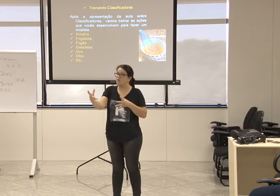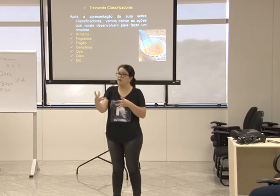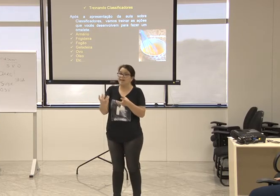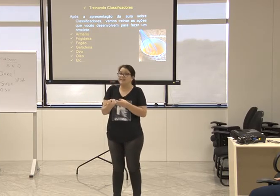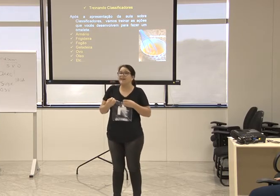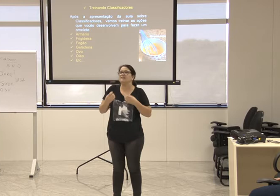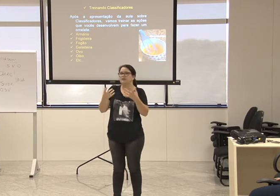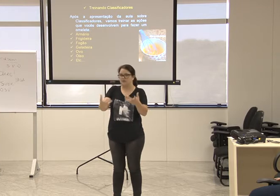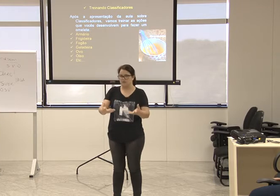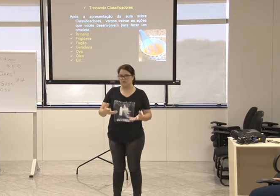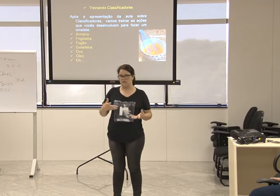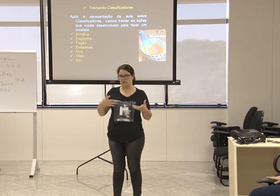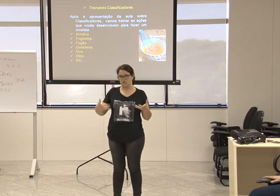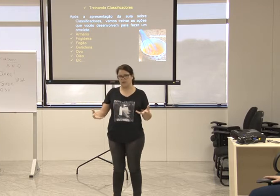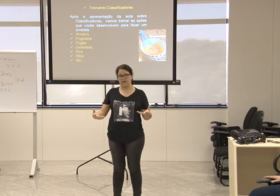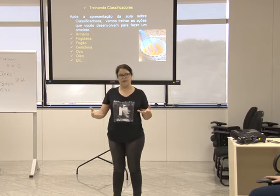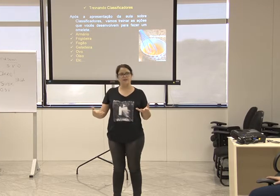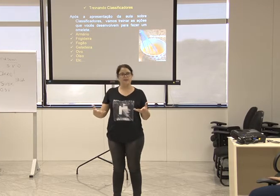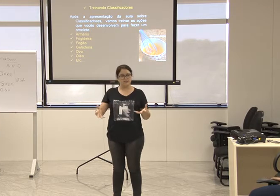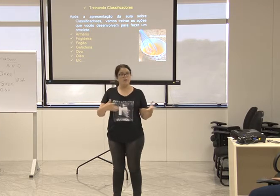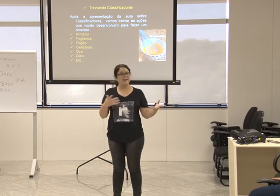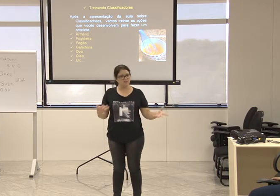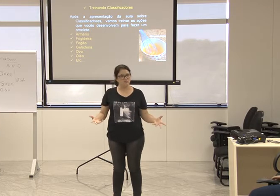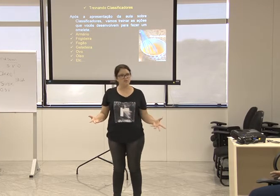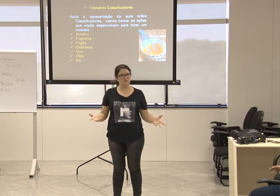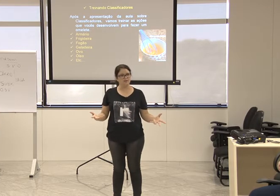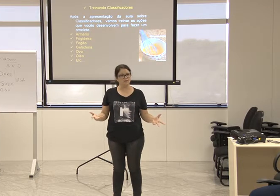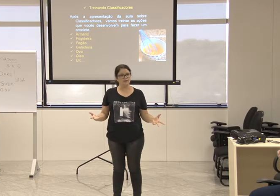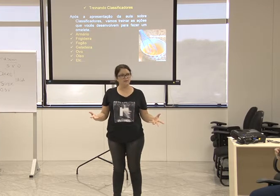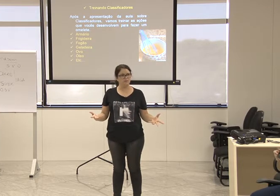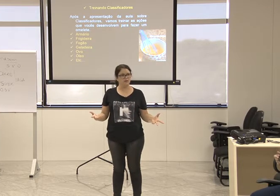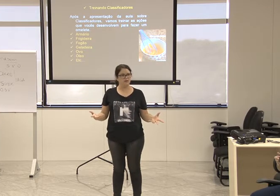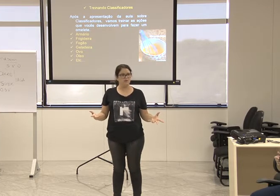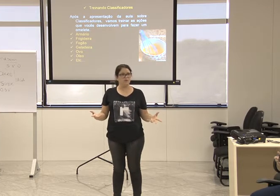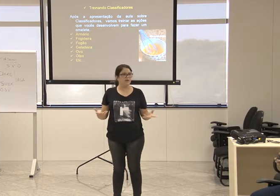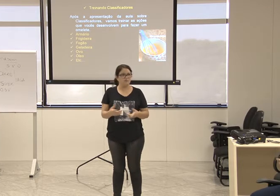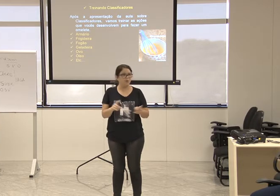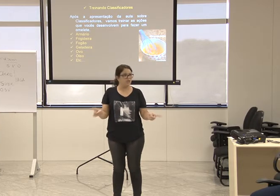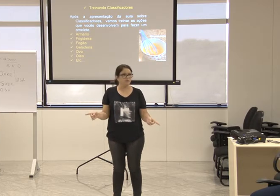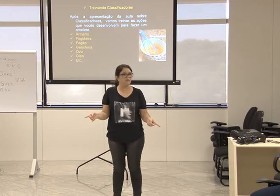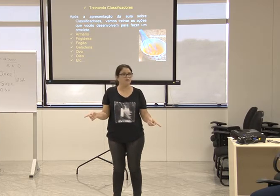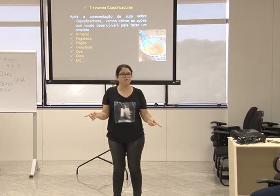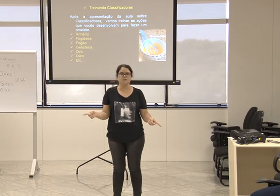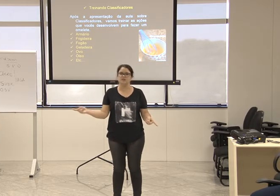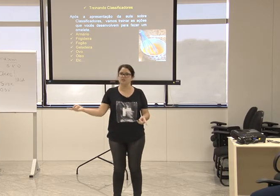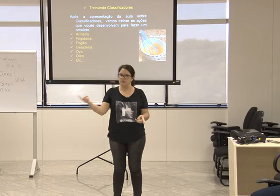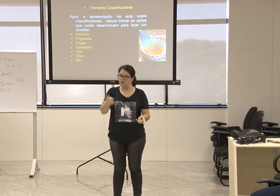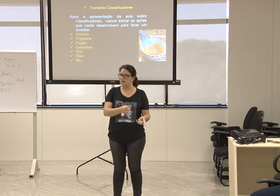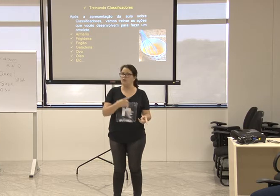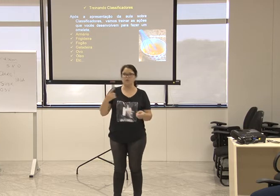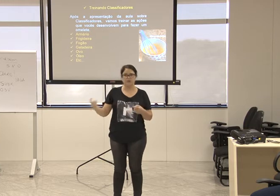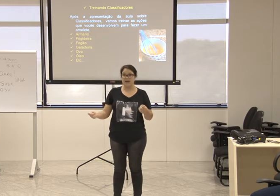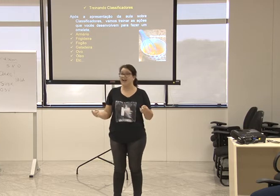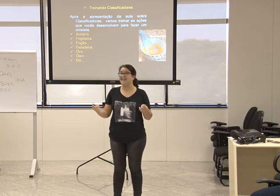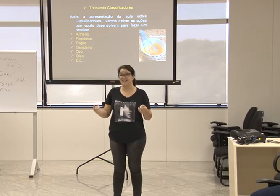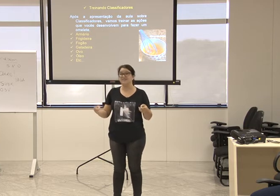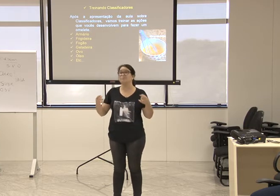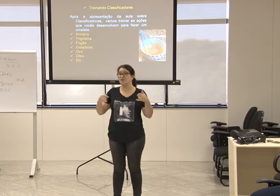ele tenta se comunicar. Então, é isso que a gente vai tentar também. Porque isso pode acontecer com vocês, de encontrar, aliás, pode